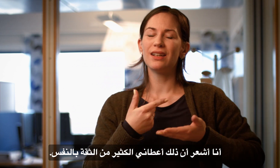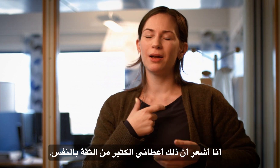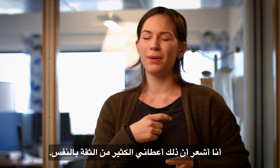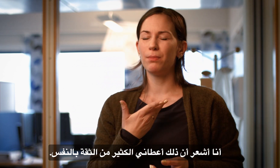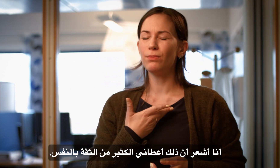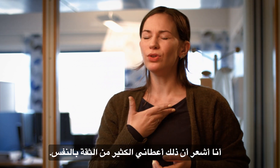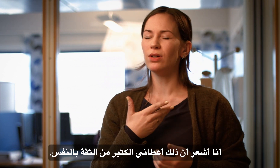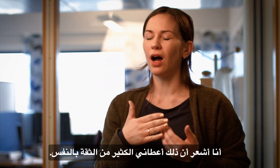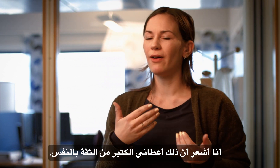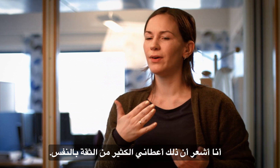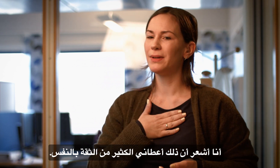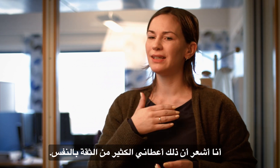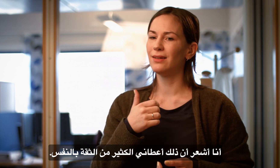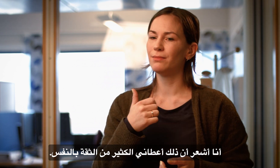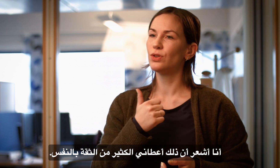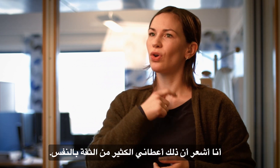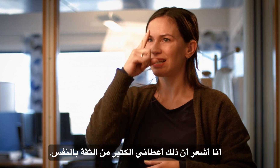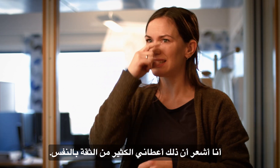أنا أشعر أن ذلك أعطاني الكثير من الثقة بالنفس.